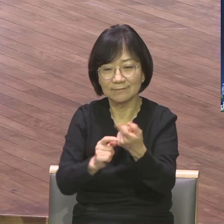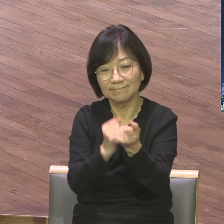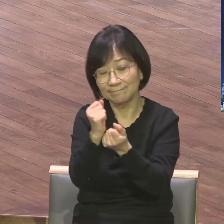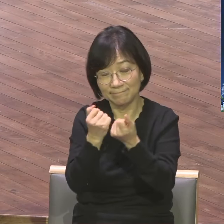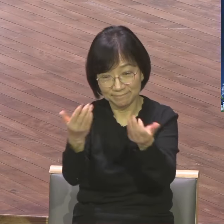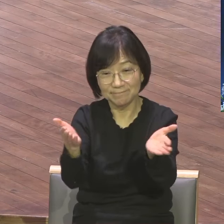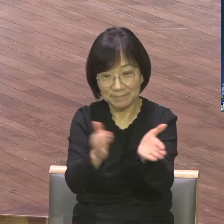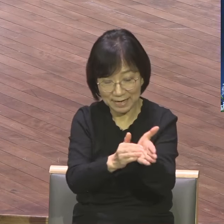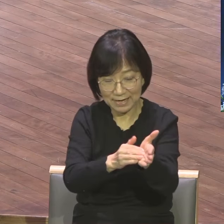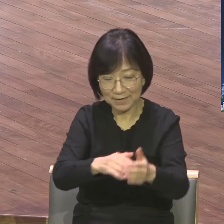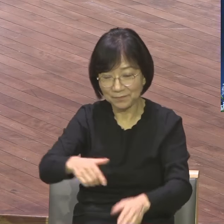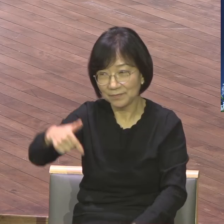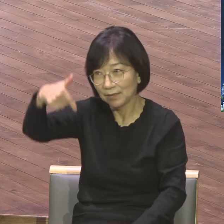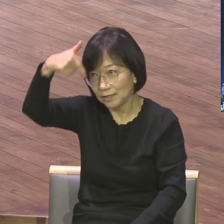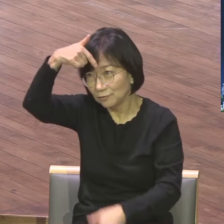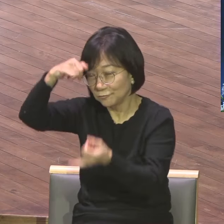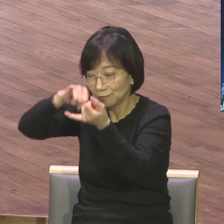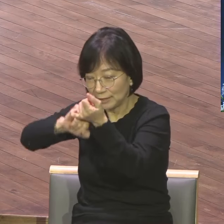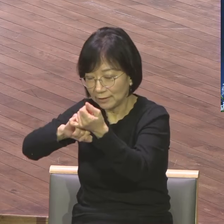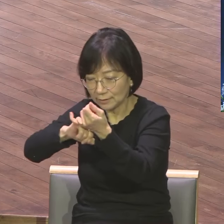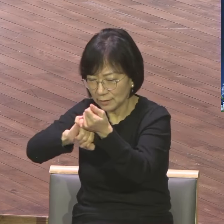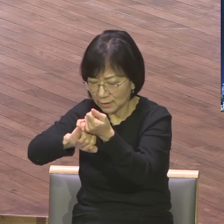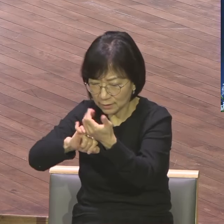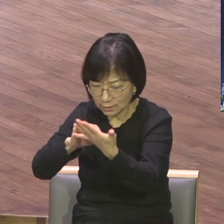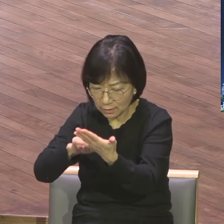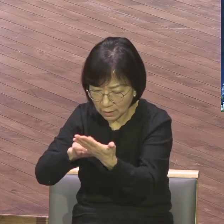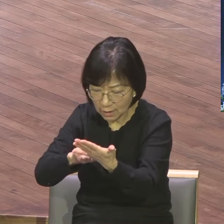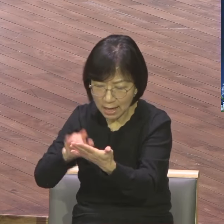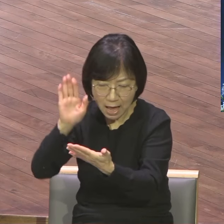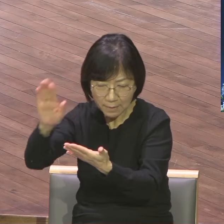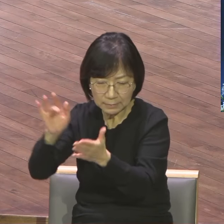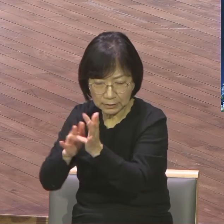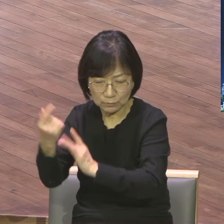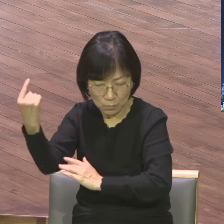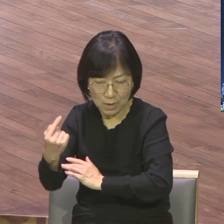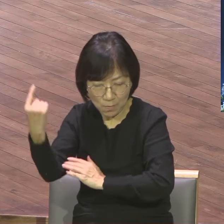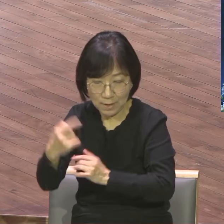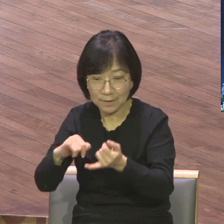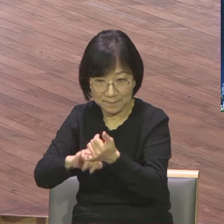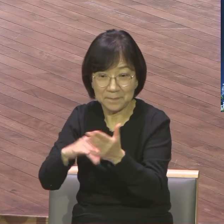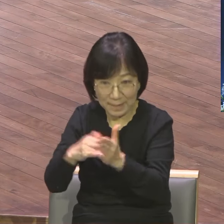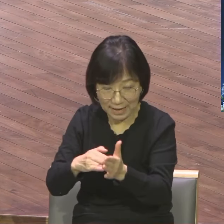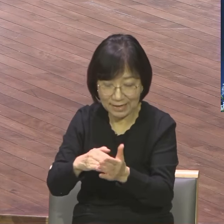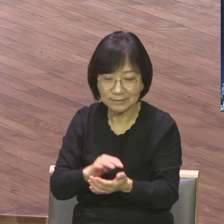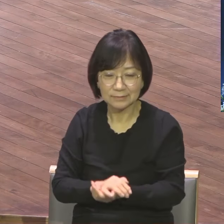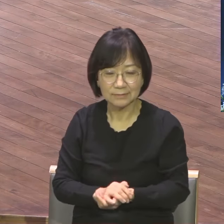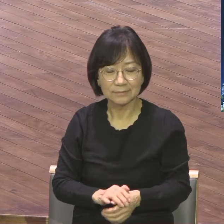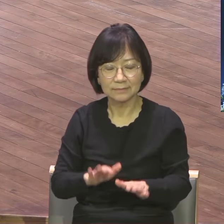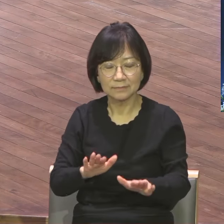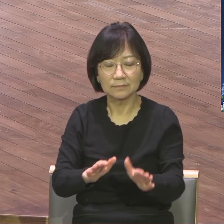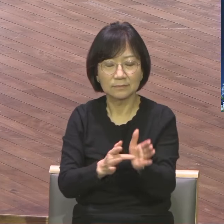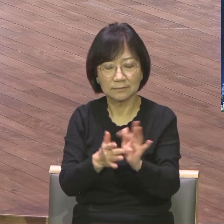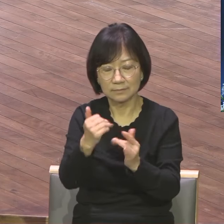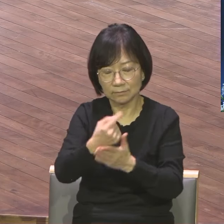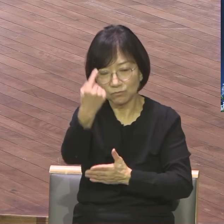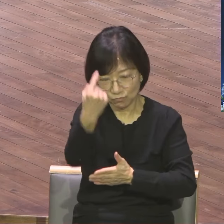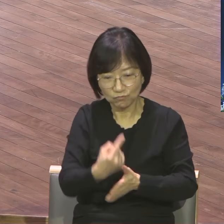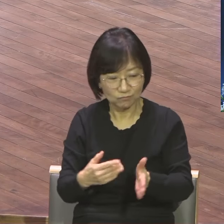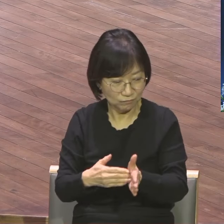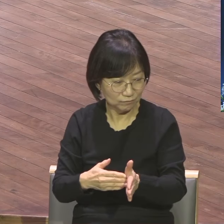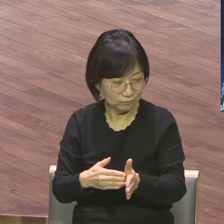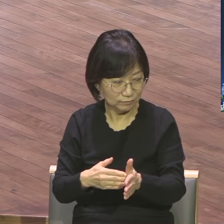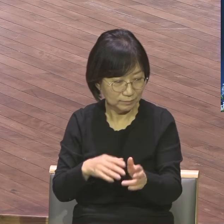있어요. 구약의 약속대로 그리스도가 오셨는데 그분이 바로 예수입니다. 마태복음 3장 13절에